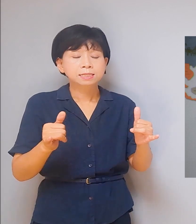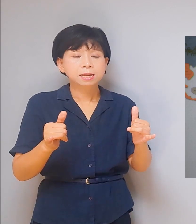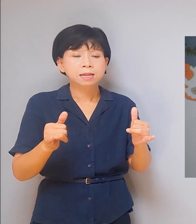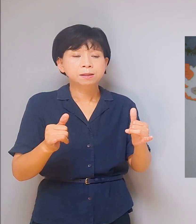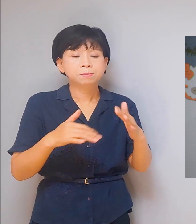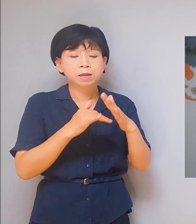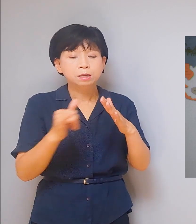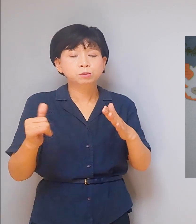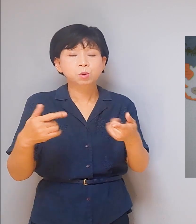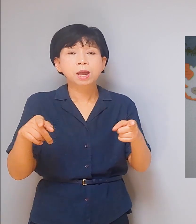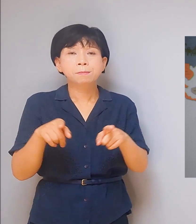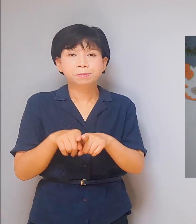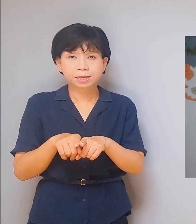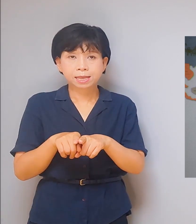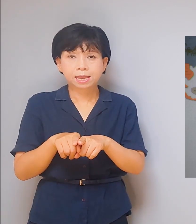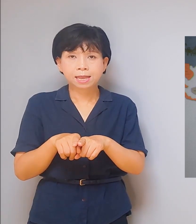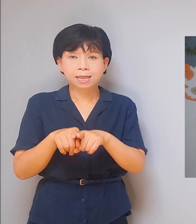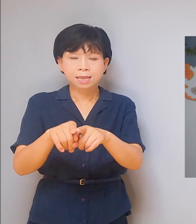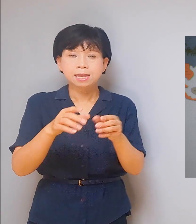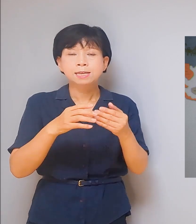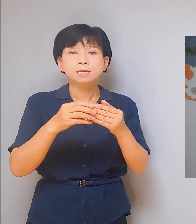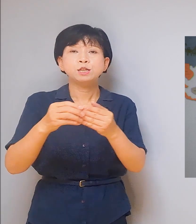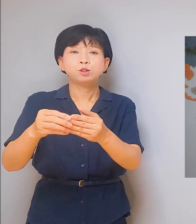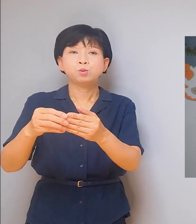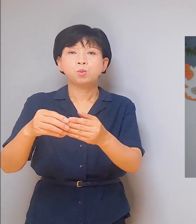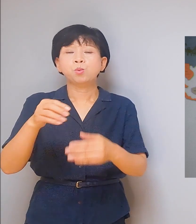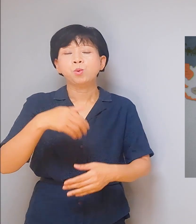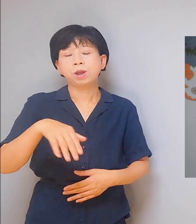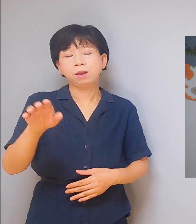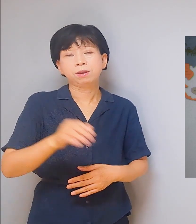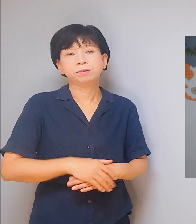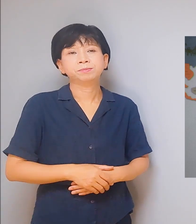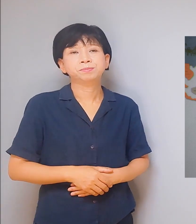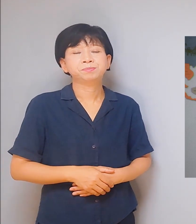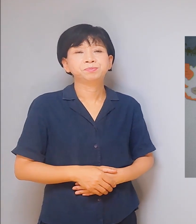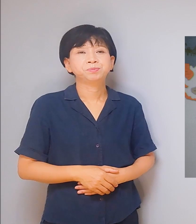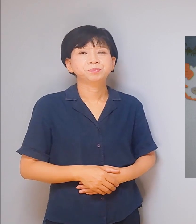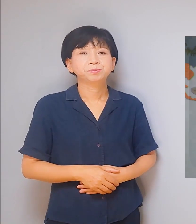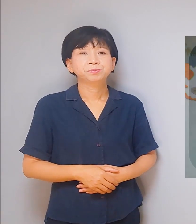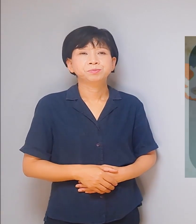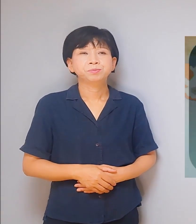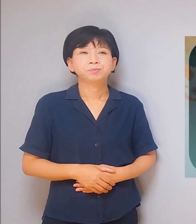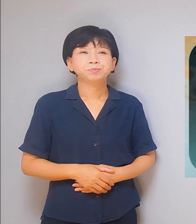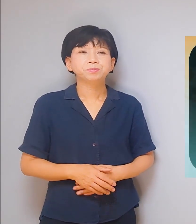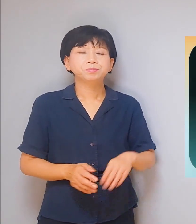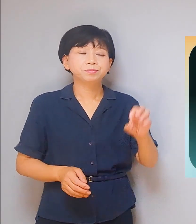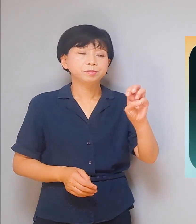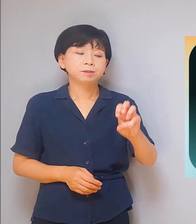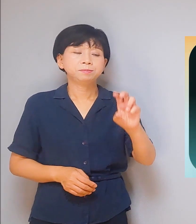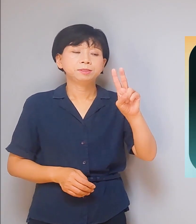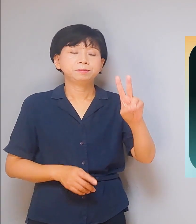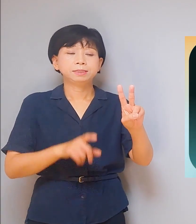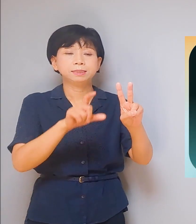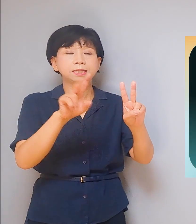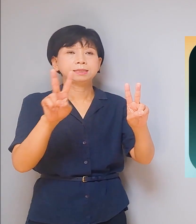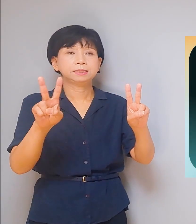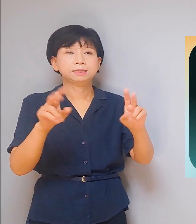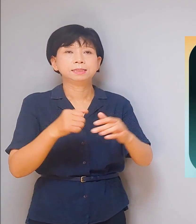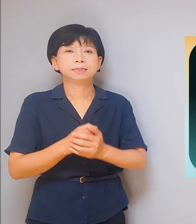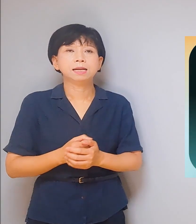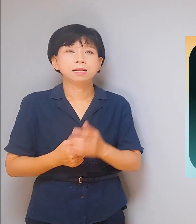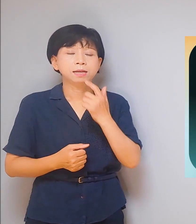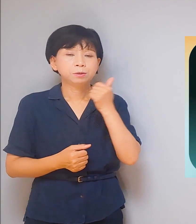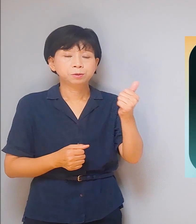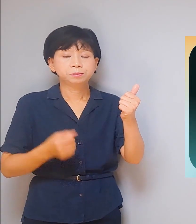거지요. 하나님께서 인도하시는 길을 가고 있는 거예요. 2절 말씀 볼까요? 야곱이 그들을 볼 때